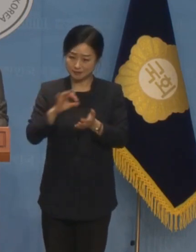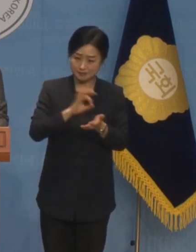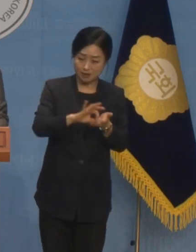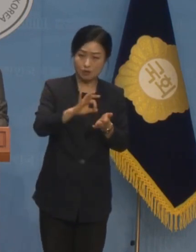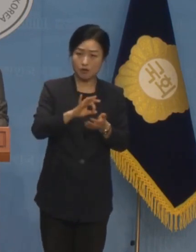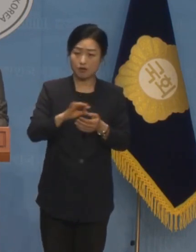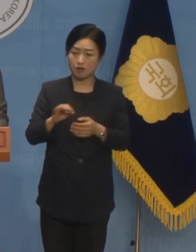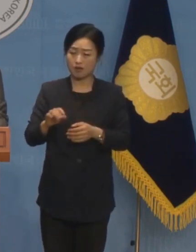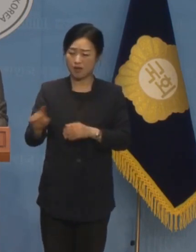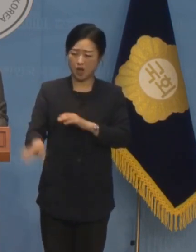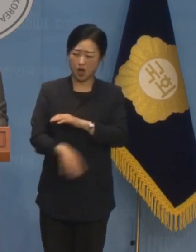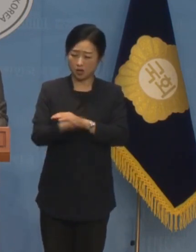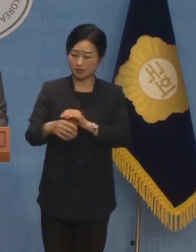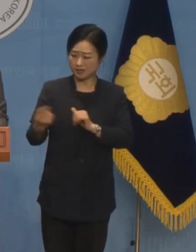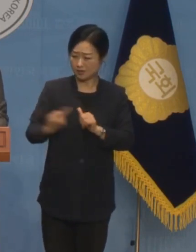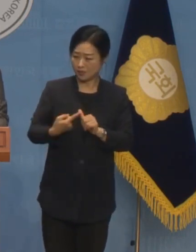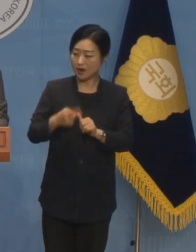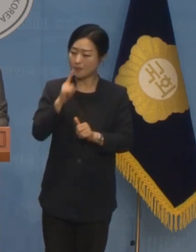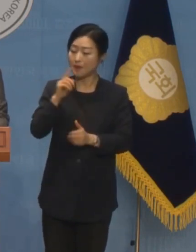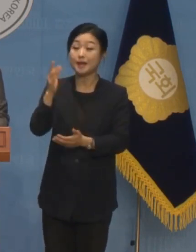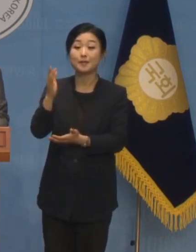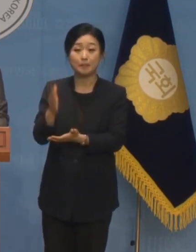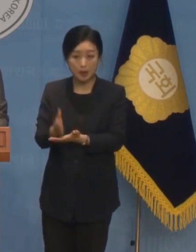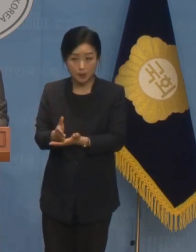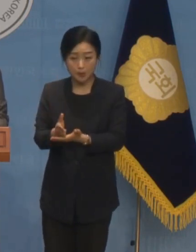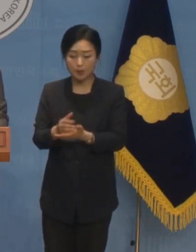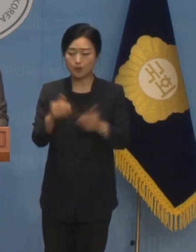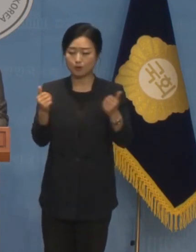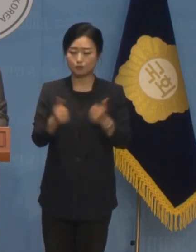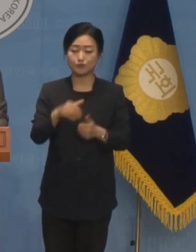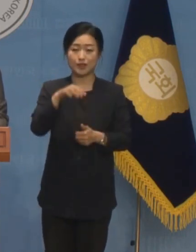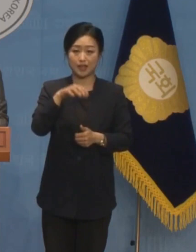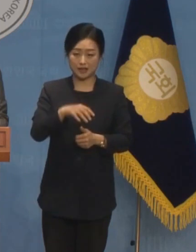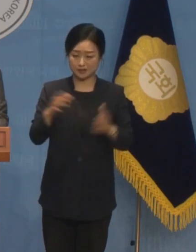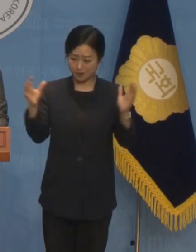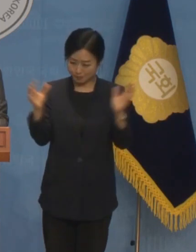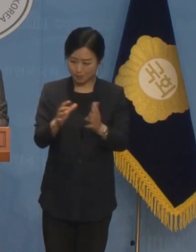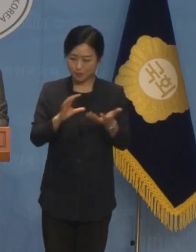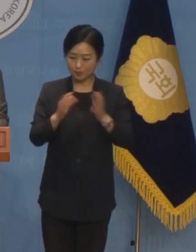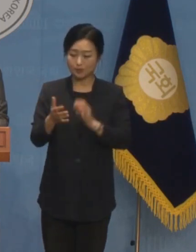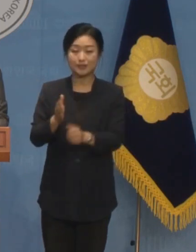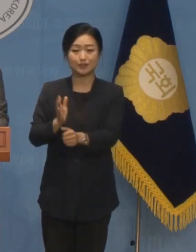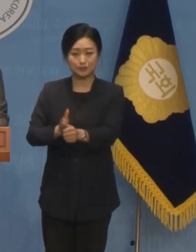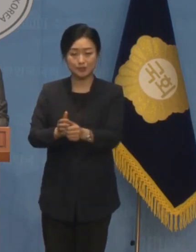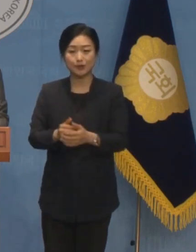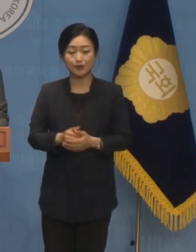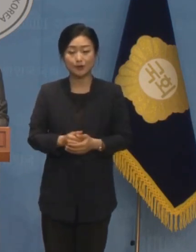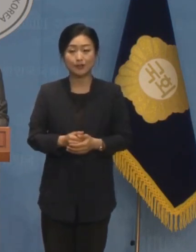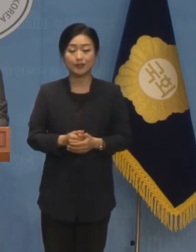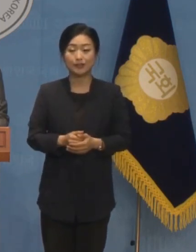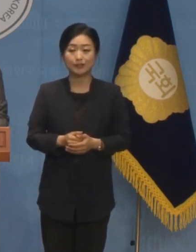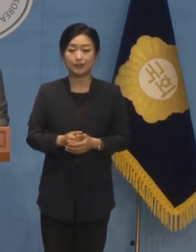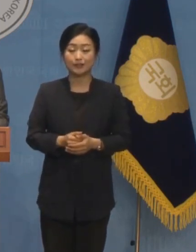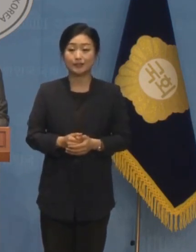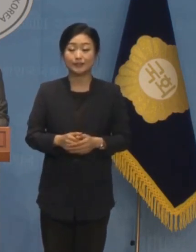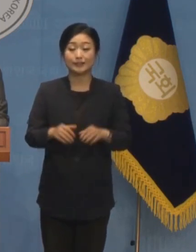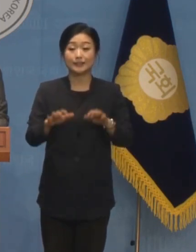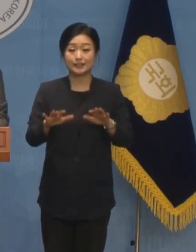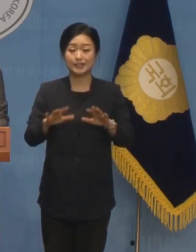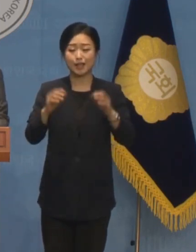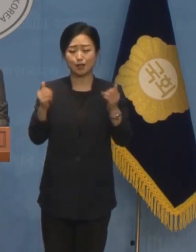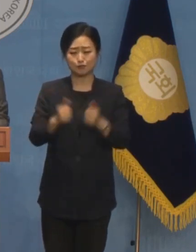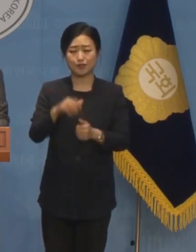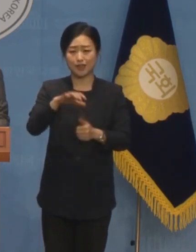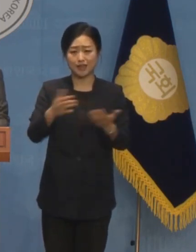밖에서 욕만 하시지 마시고 하루빨리 국회 차원의 논의가 시작되어야 합니다. 이제 고홍은 우리